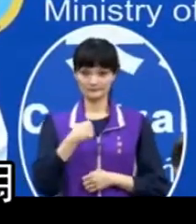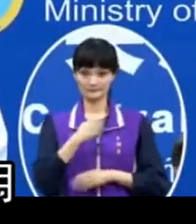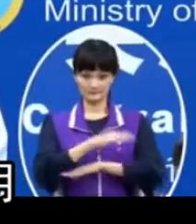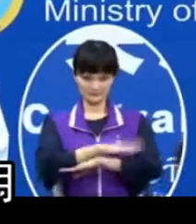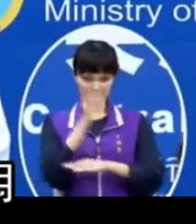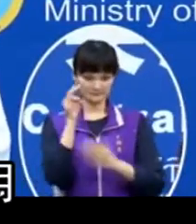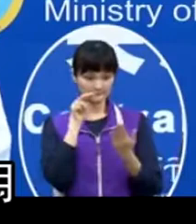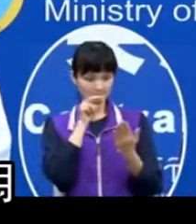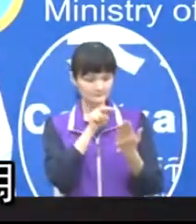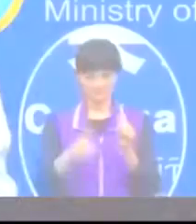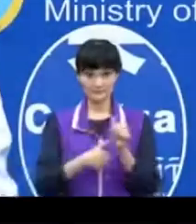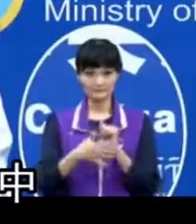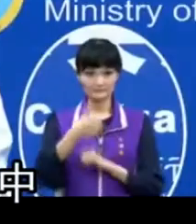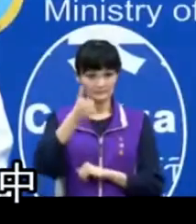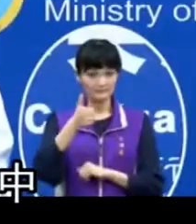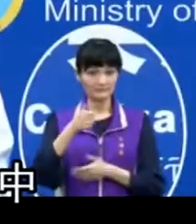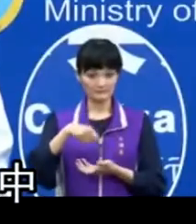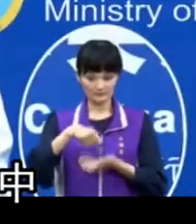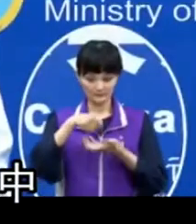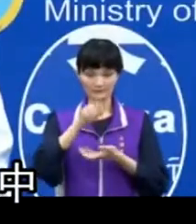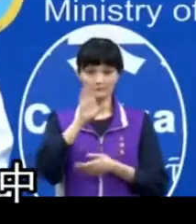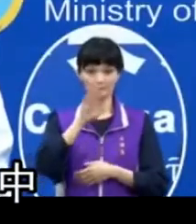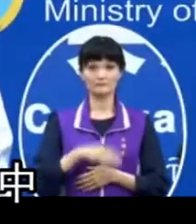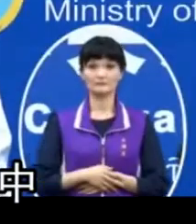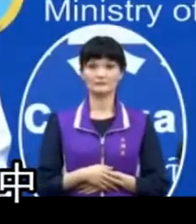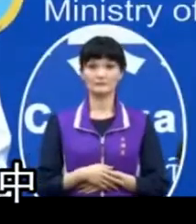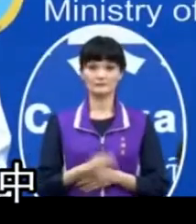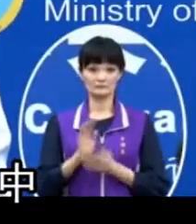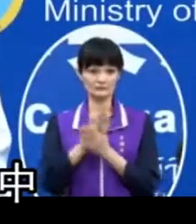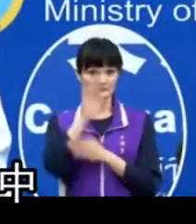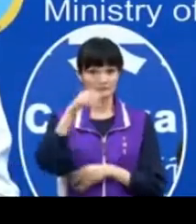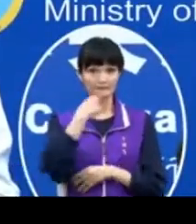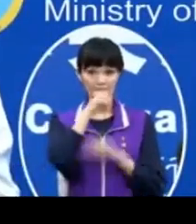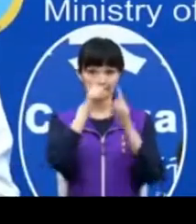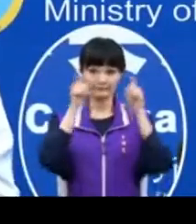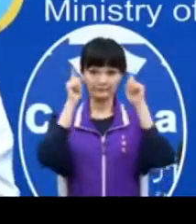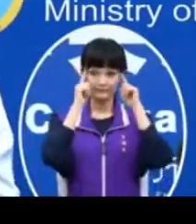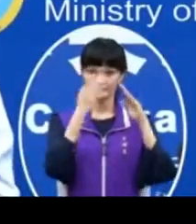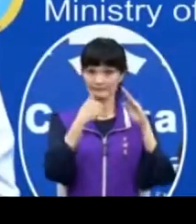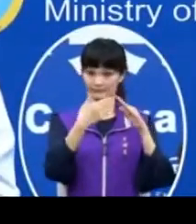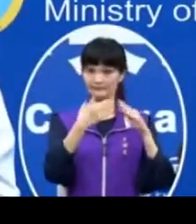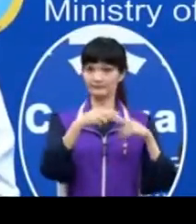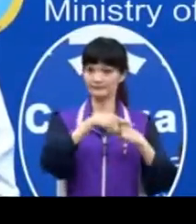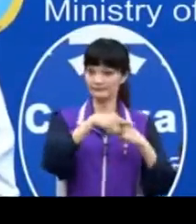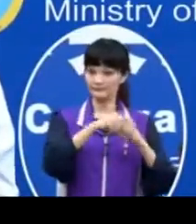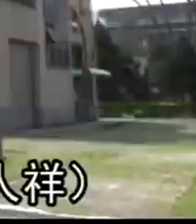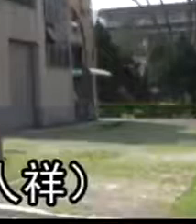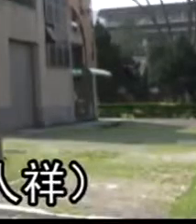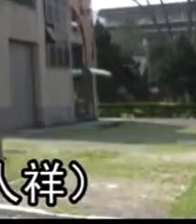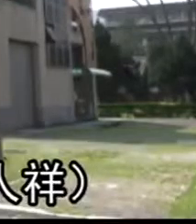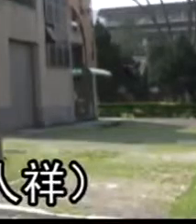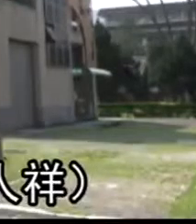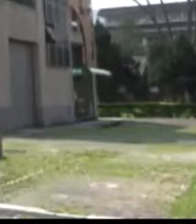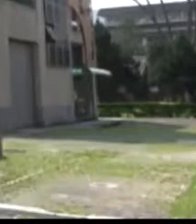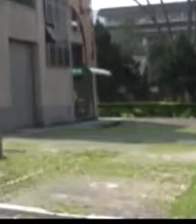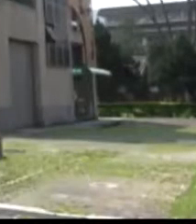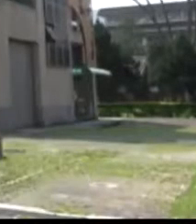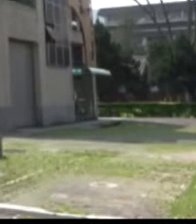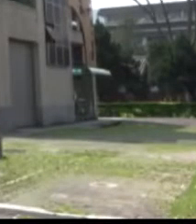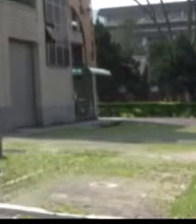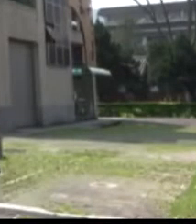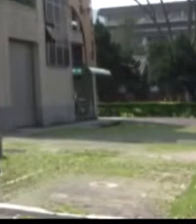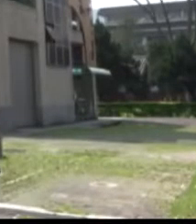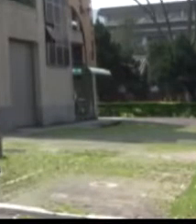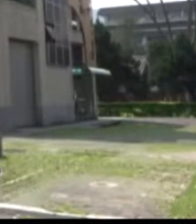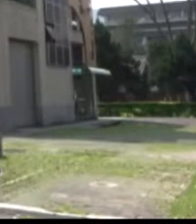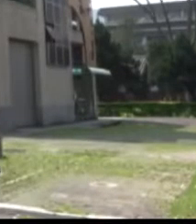事做了说明。 台大在研议发声明当中我没有参与，我也是后来才知道，中研院可能是认